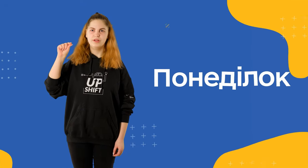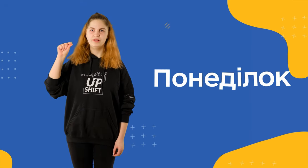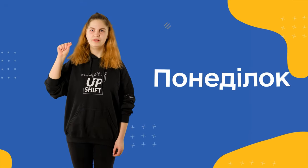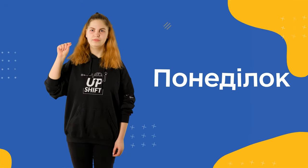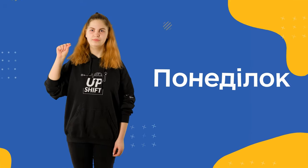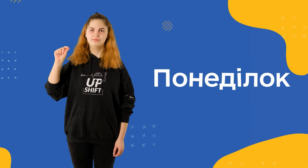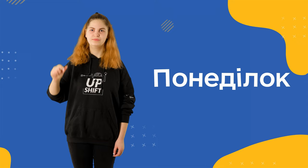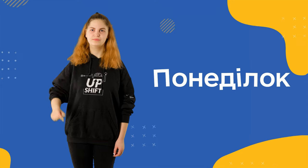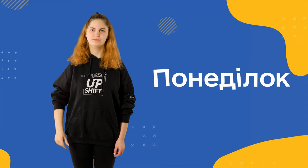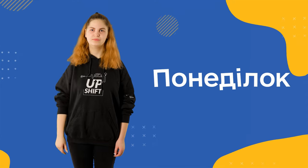Понеділок.